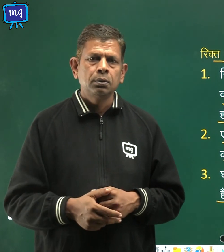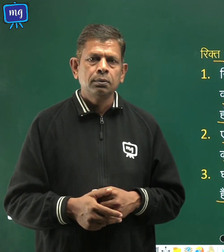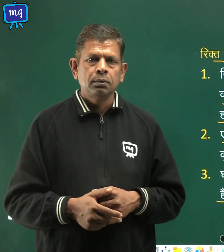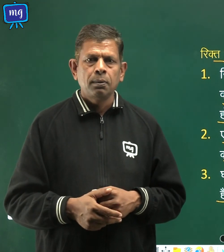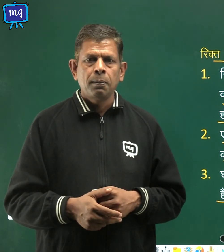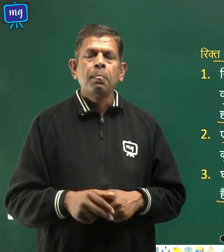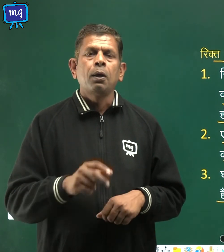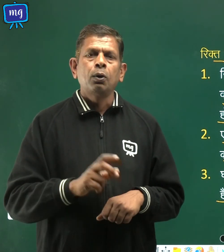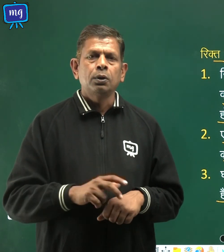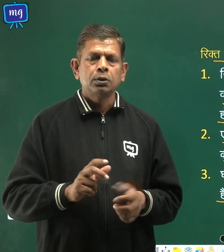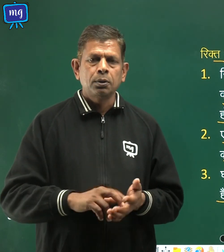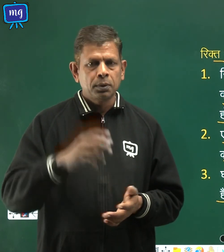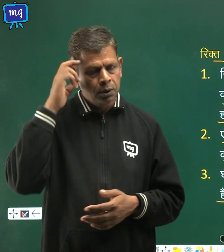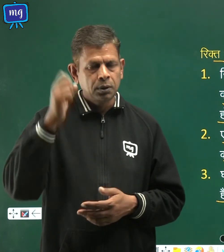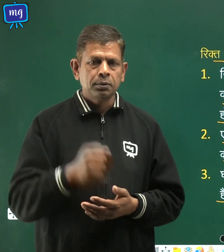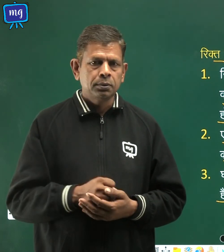समझना,